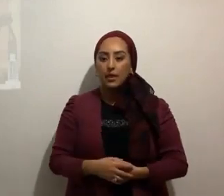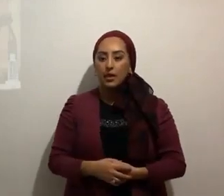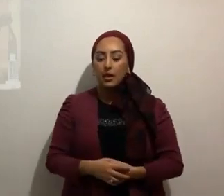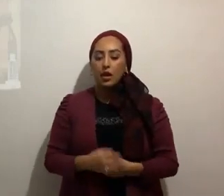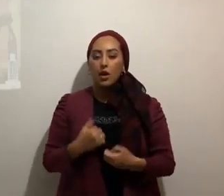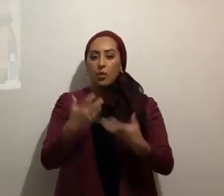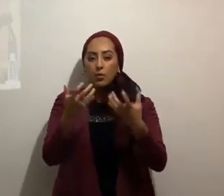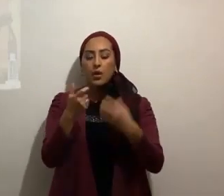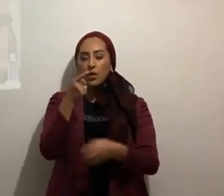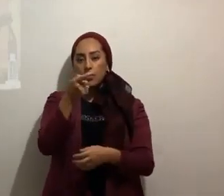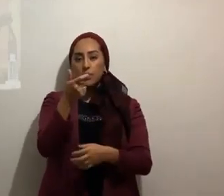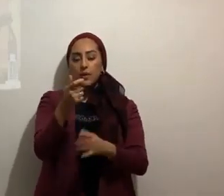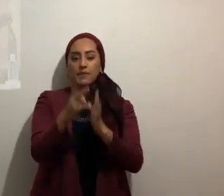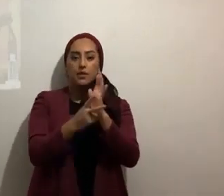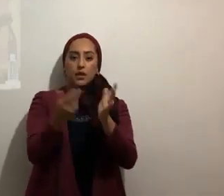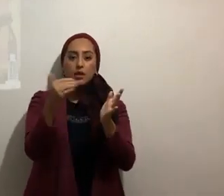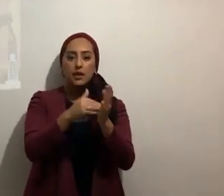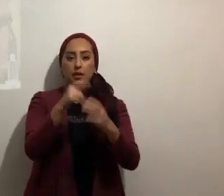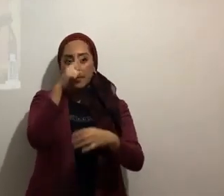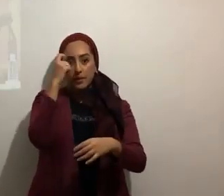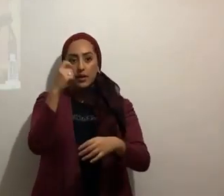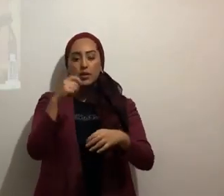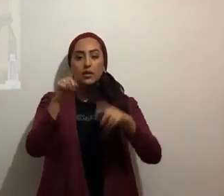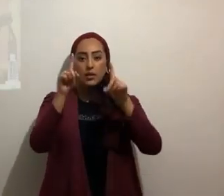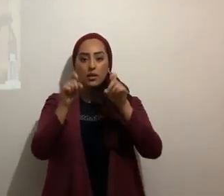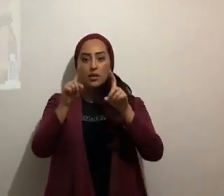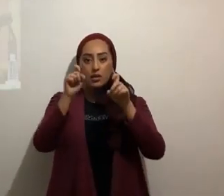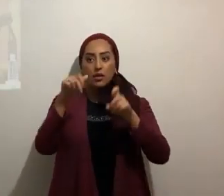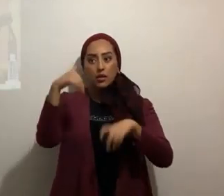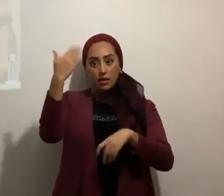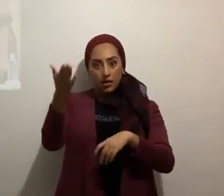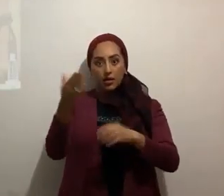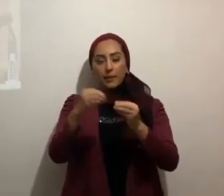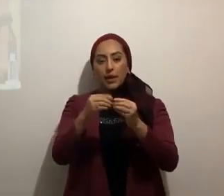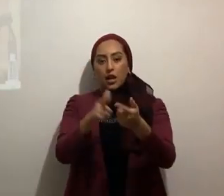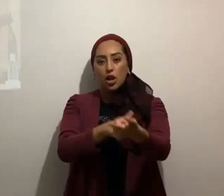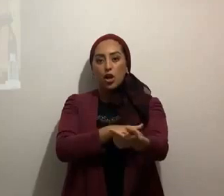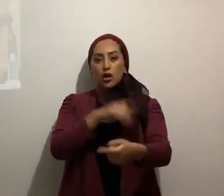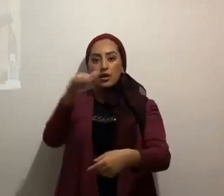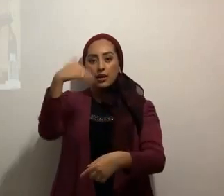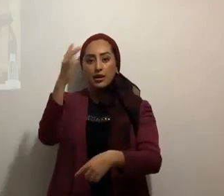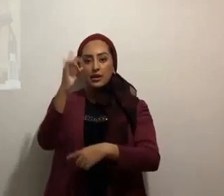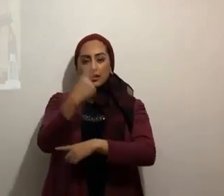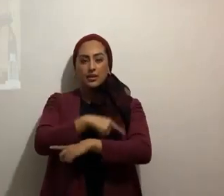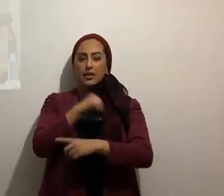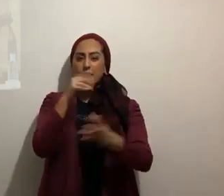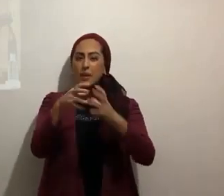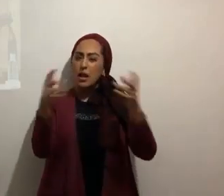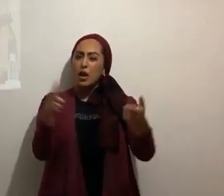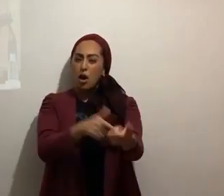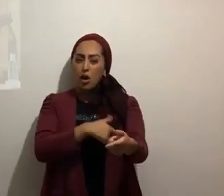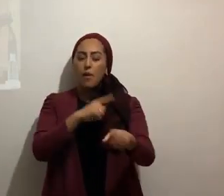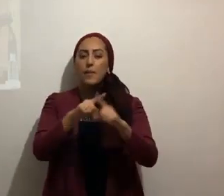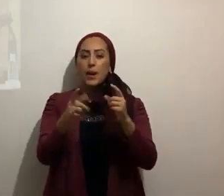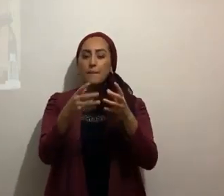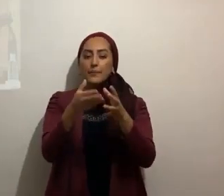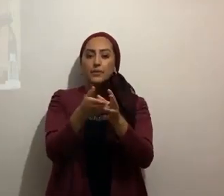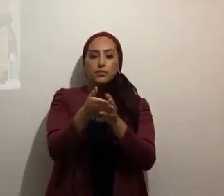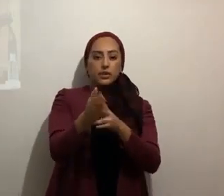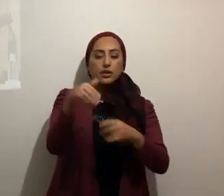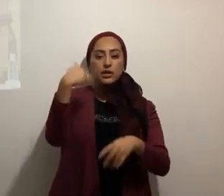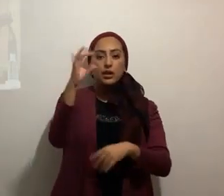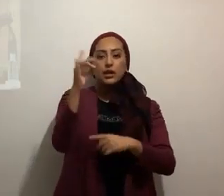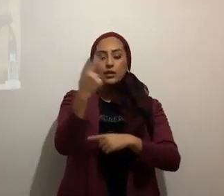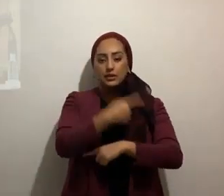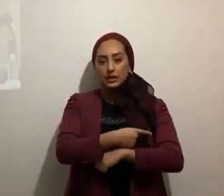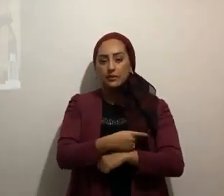Quiero que repasen este tema porque el examen va a ser algo extenso dentro de 8 días. Bueno, no muy extenso, pero sí bien profundo dentro de 8